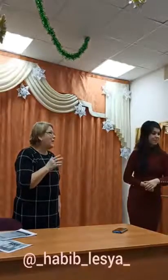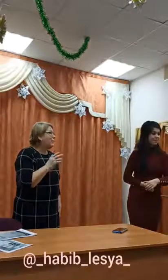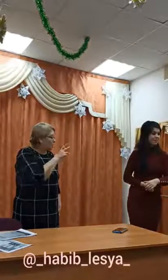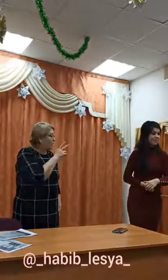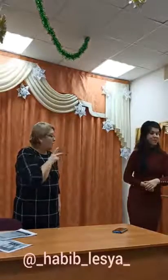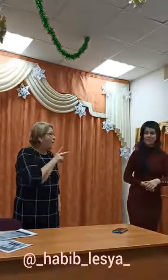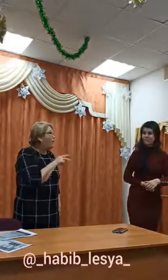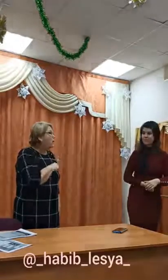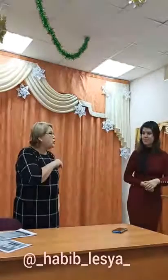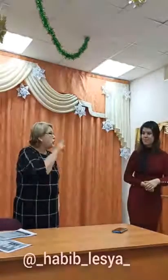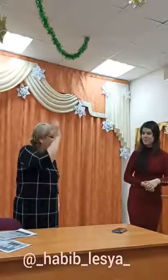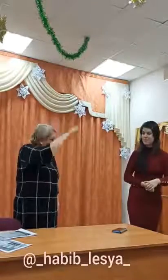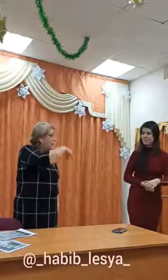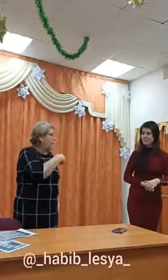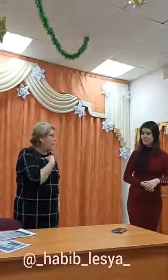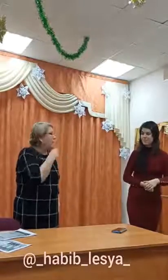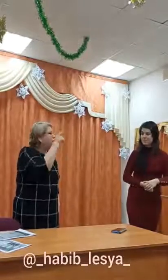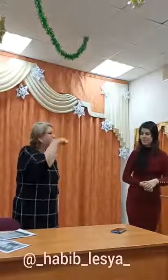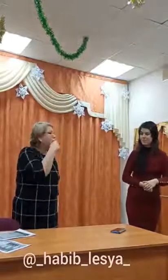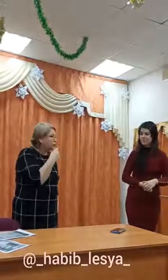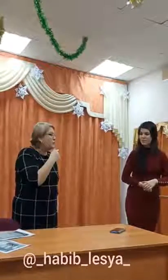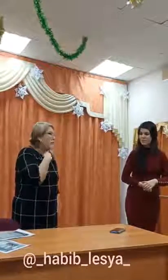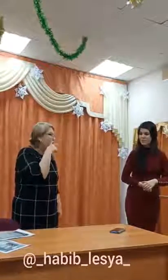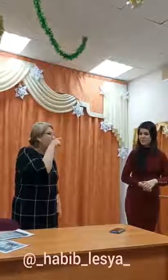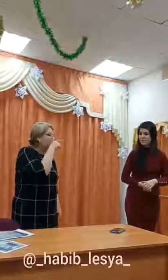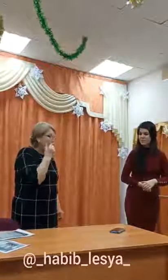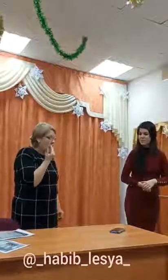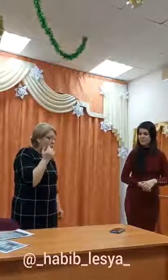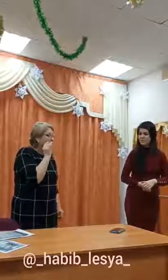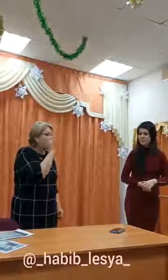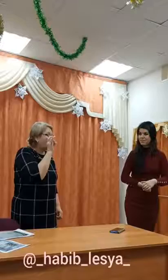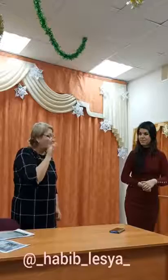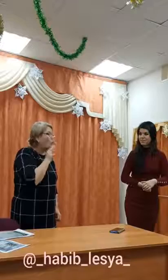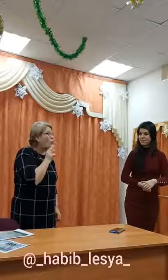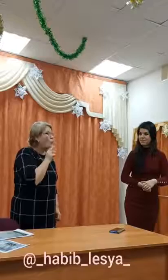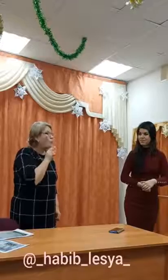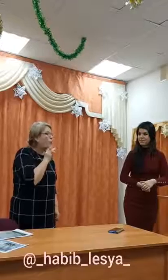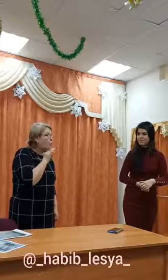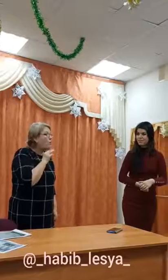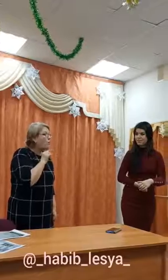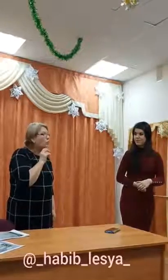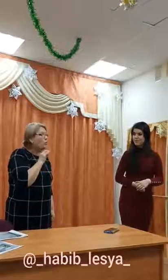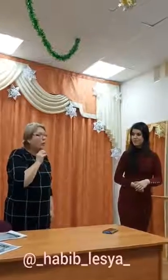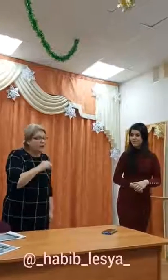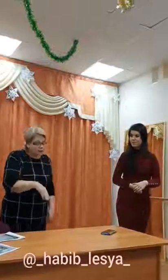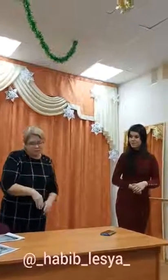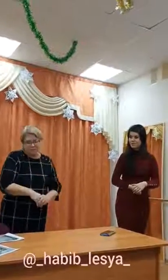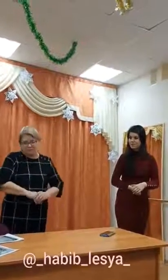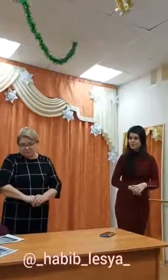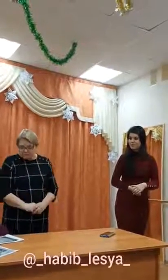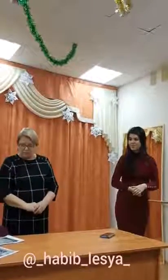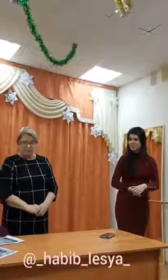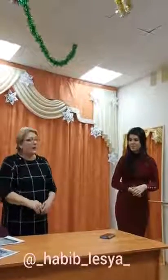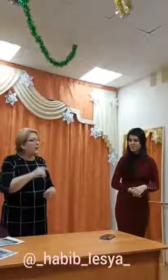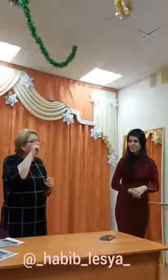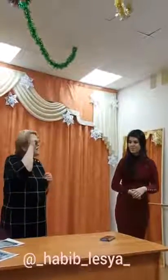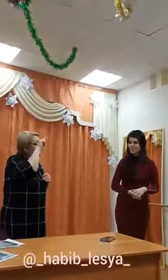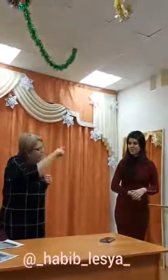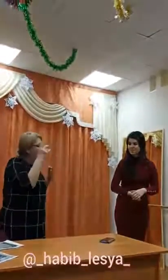Вот дочка пускай, я ей говорю, вот я ей сегодня расскажу про монолит. Это ей